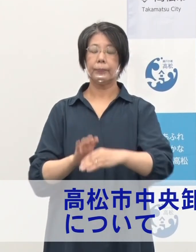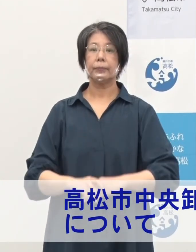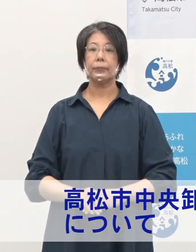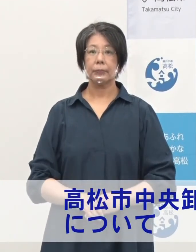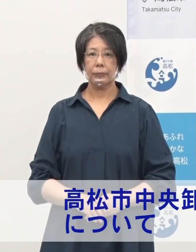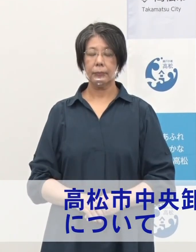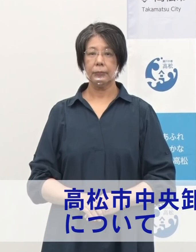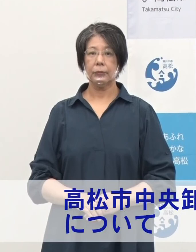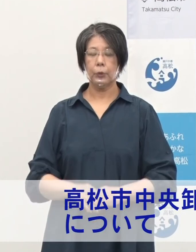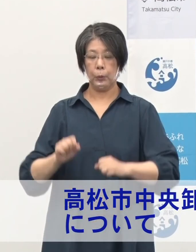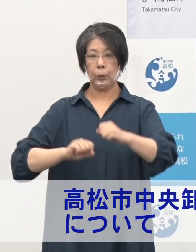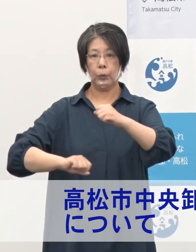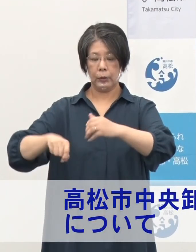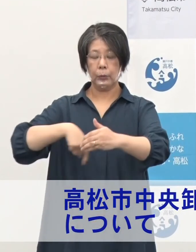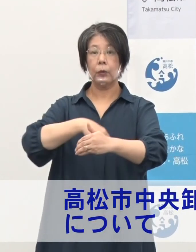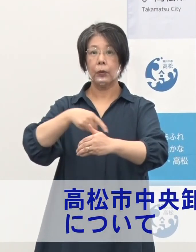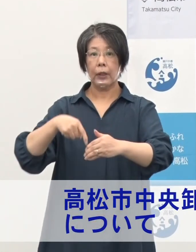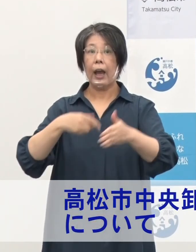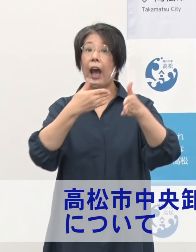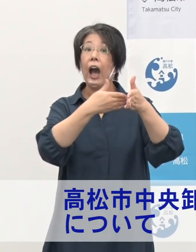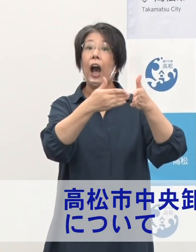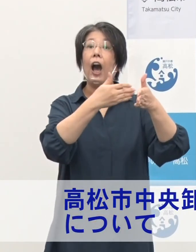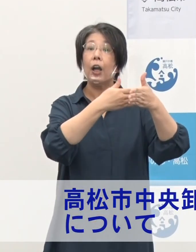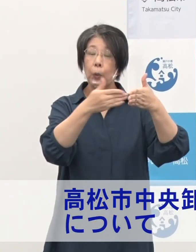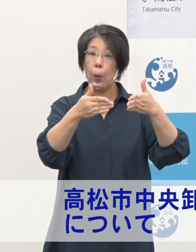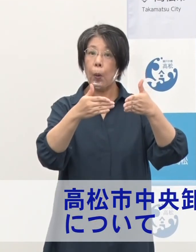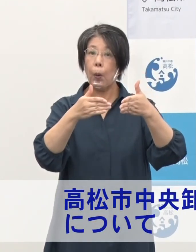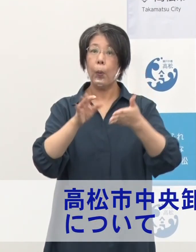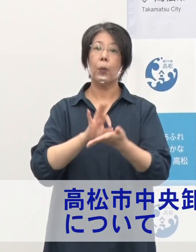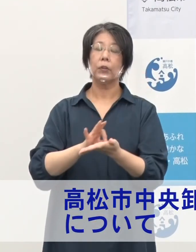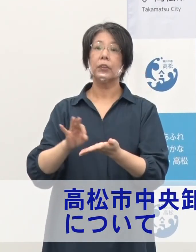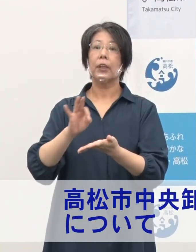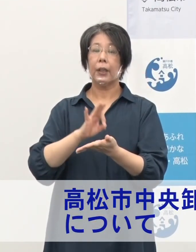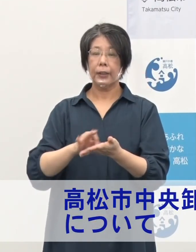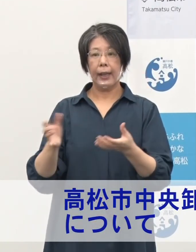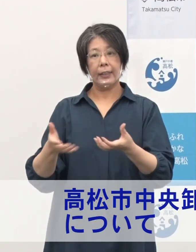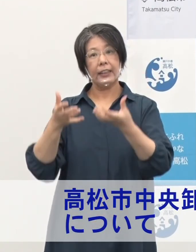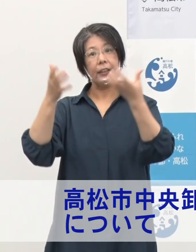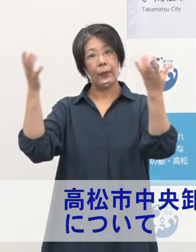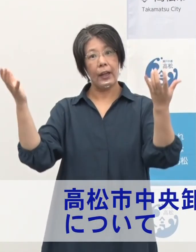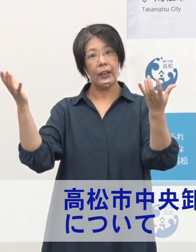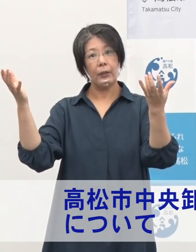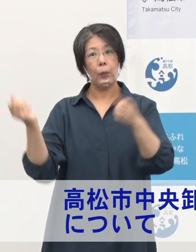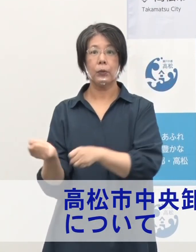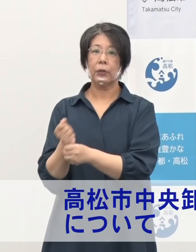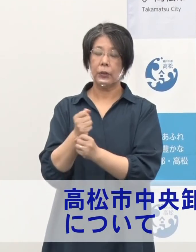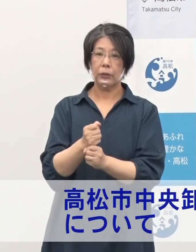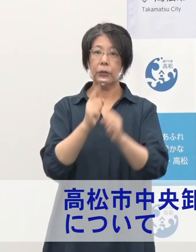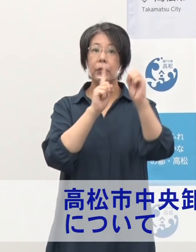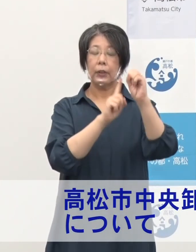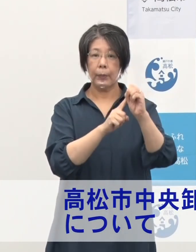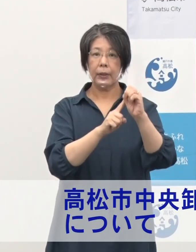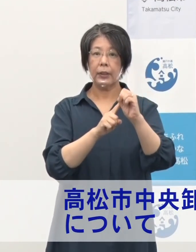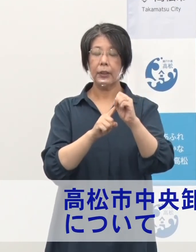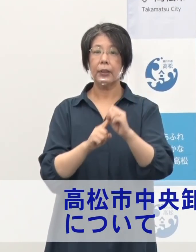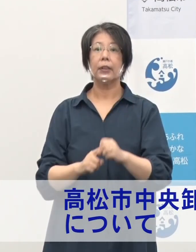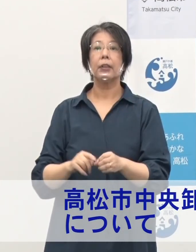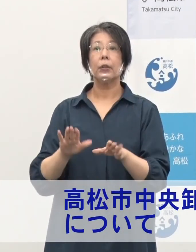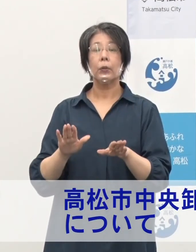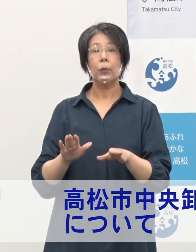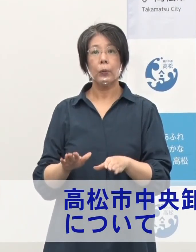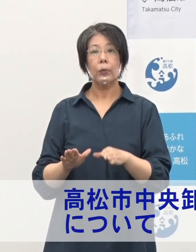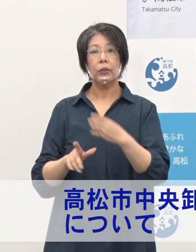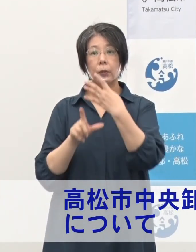このような取り組みの一環でマート活用してにぎわいづくりをしようと本年8月に品市場そうこの